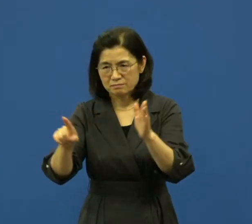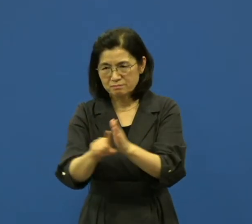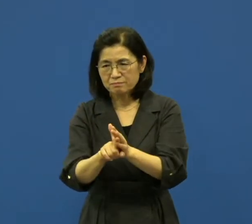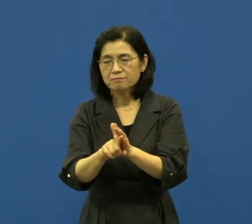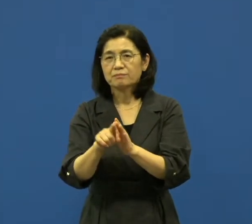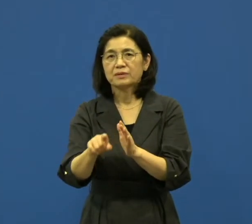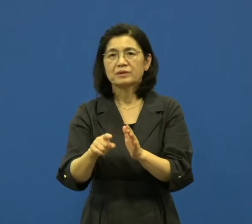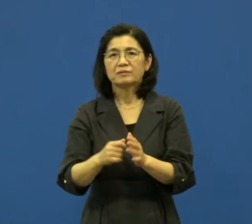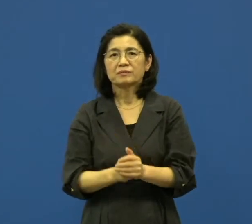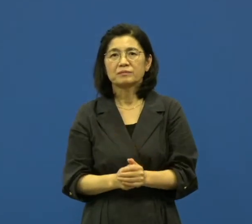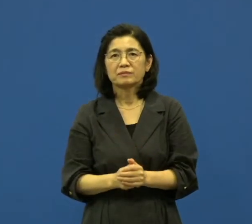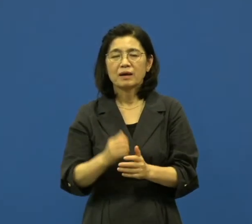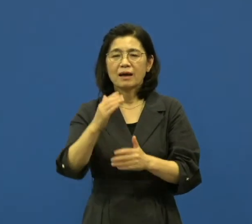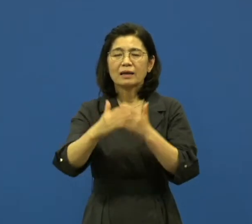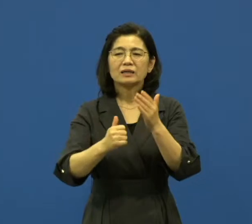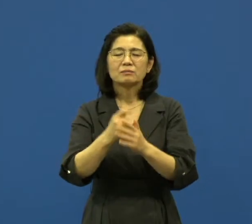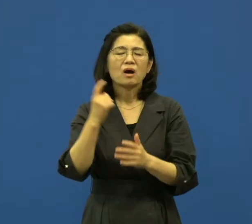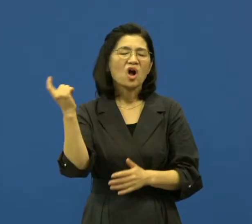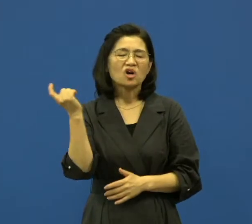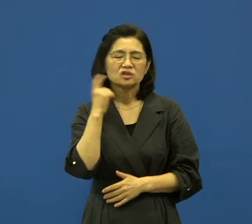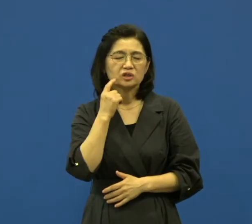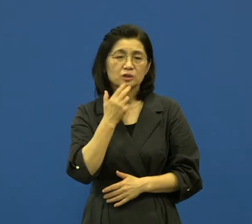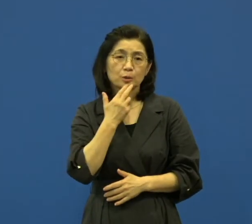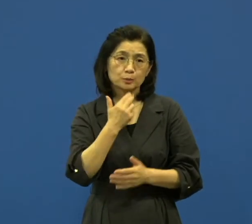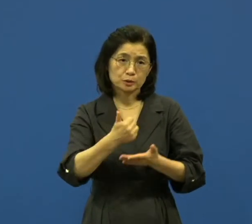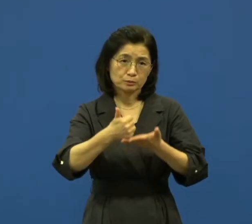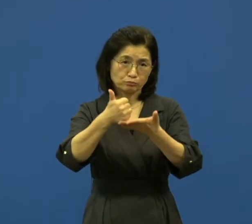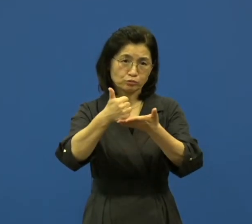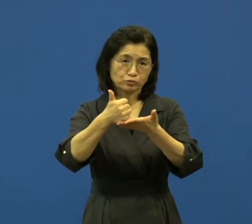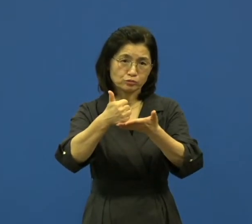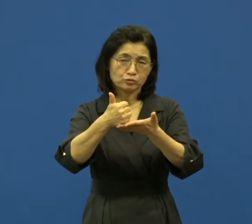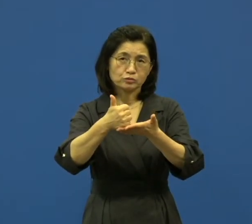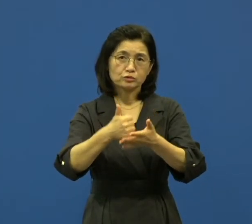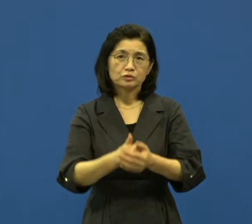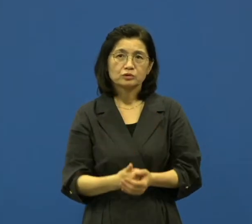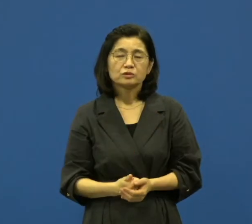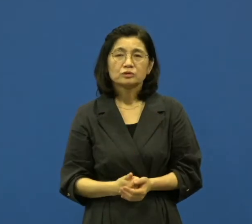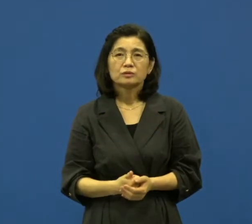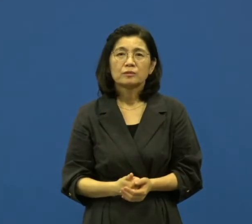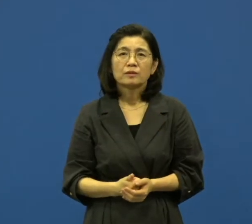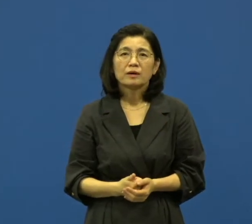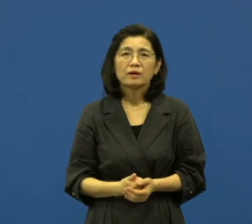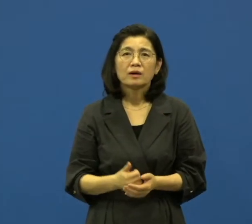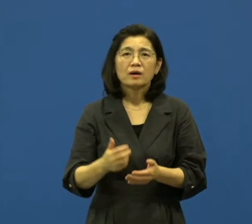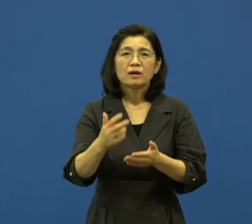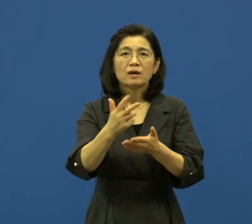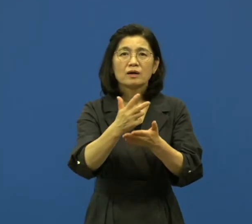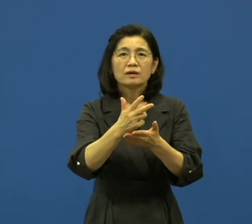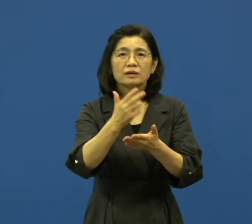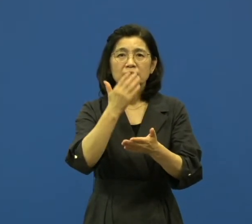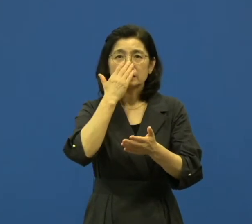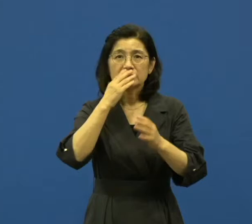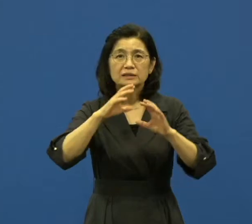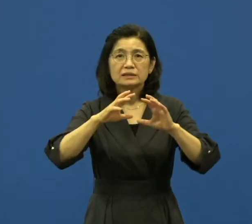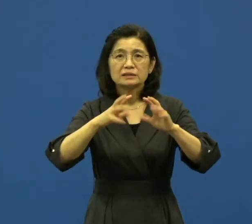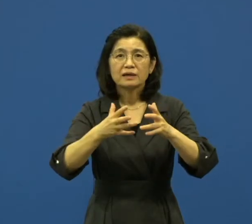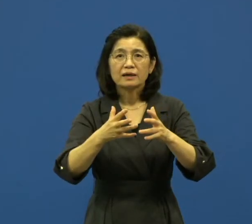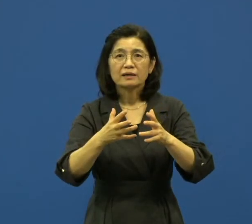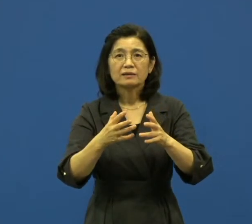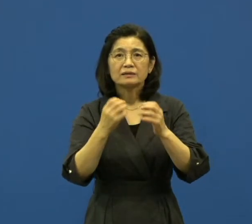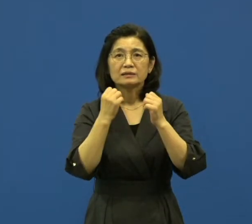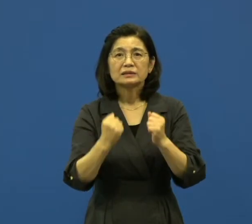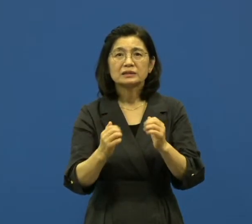그분은 거짓이 없으신 분이시다. 사무엘상 15장 29절에 여호와 이스라엘의 지존자는